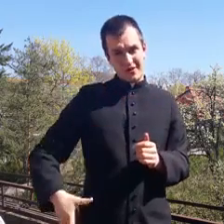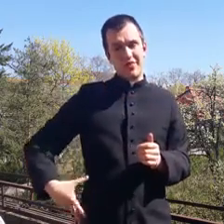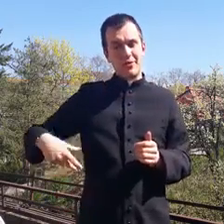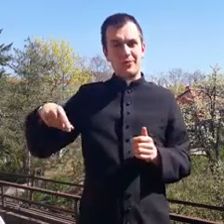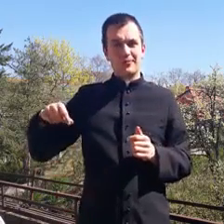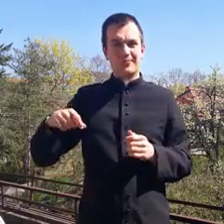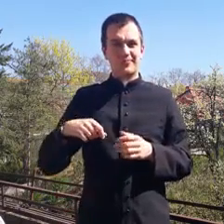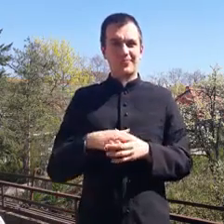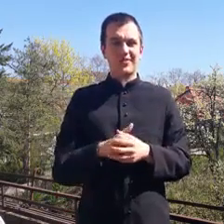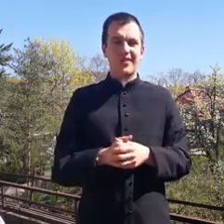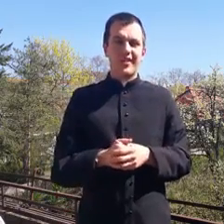świętą